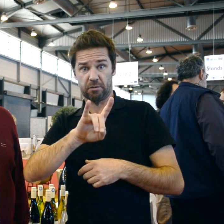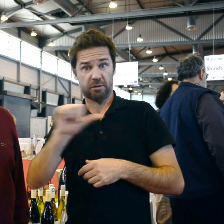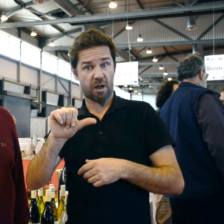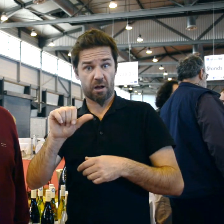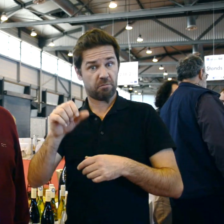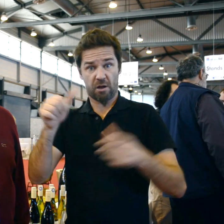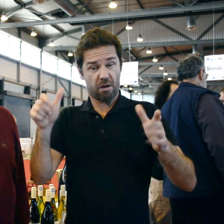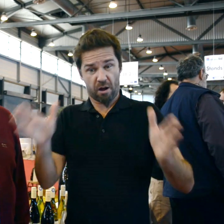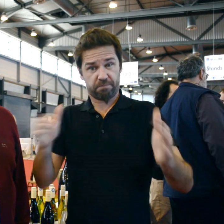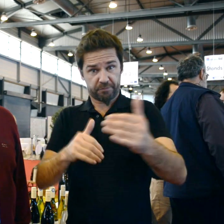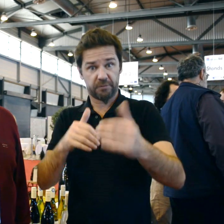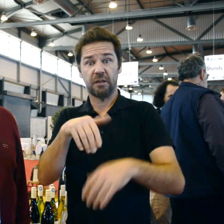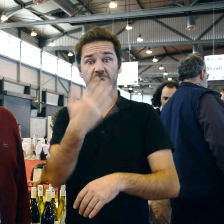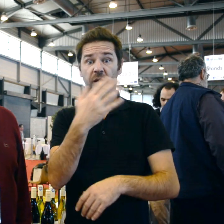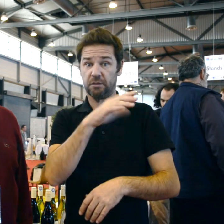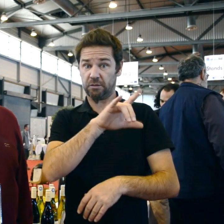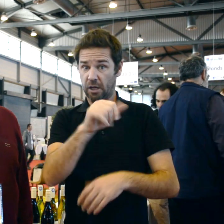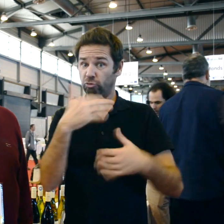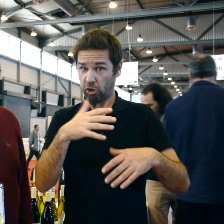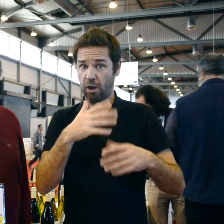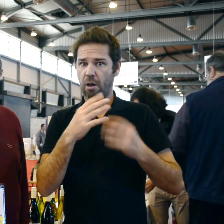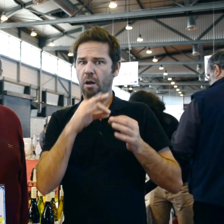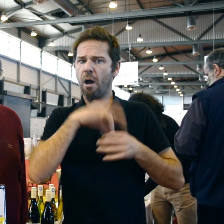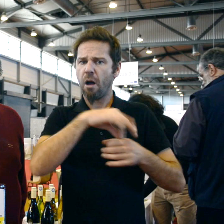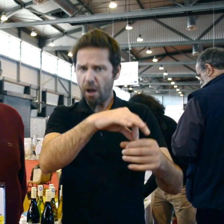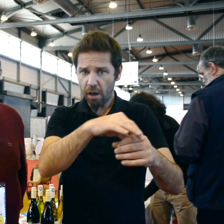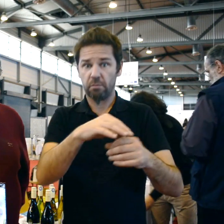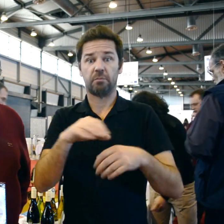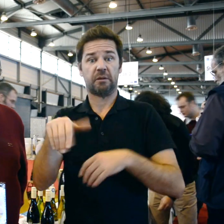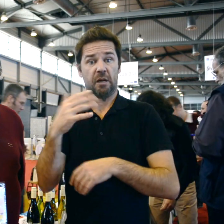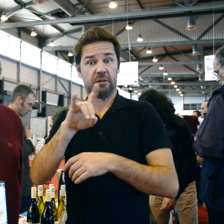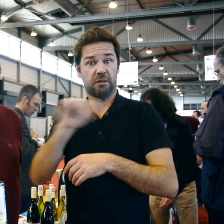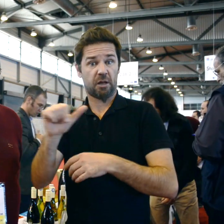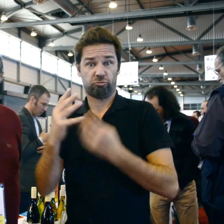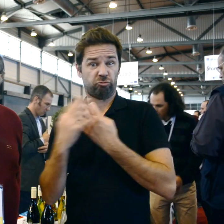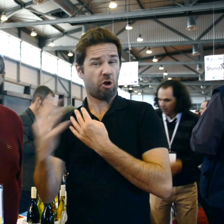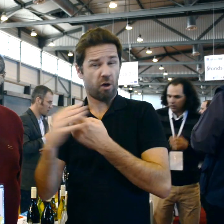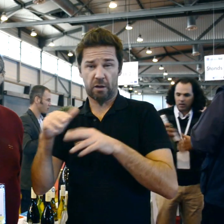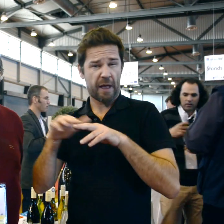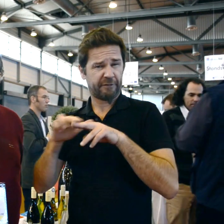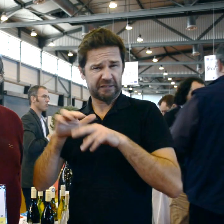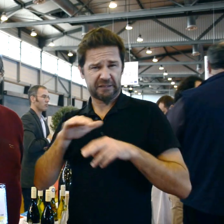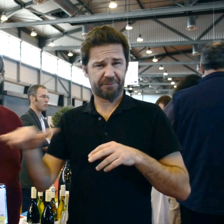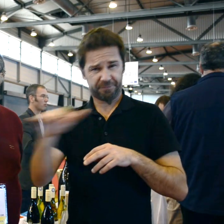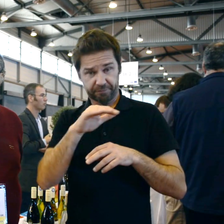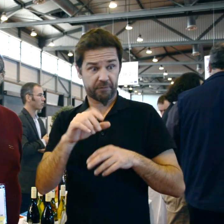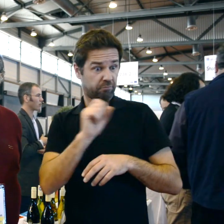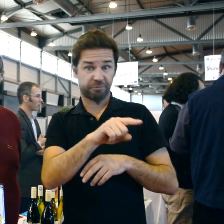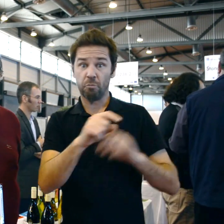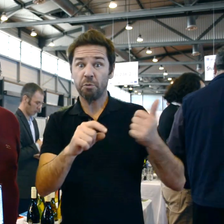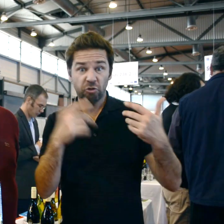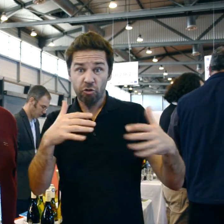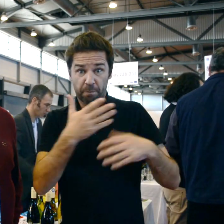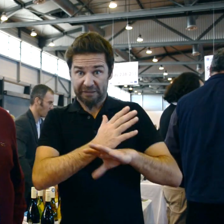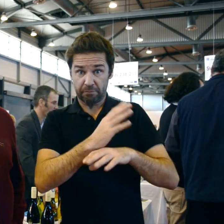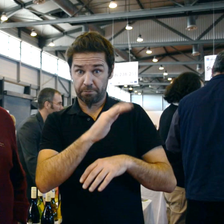tenant, il y avait 15 hectares déjà de plantés et 15 hectares de champs. Ce vignoble était en bio, en agriculture